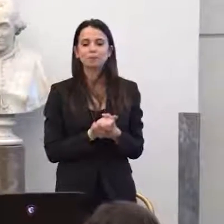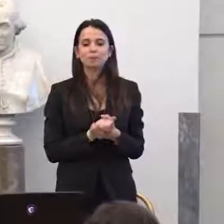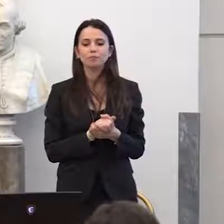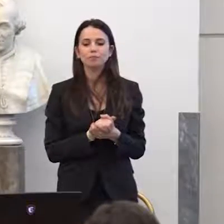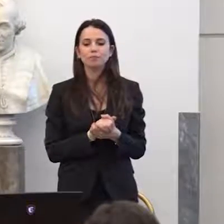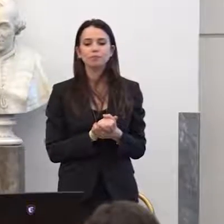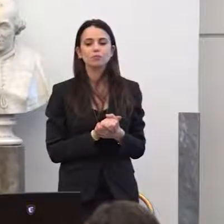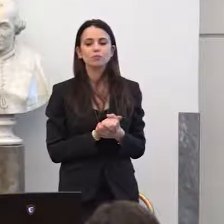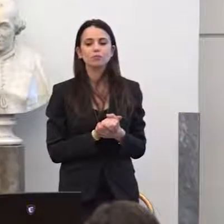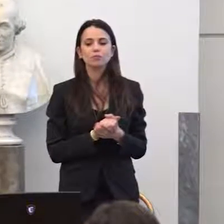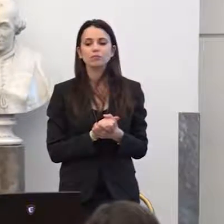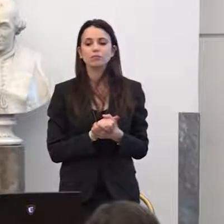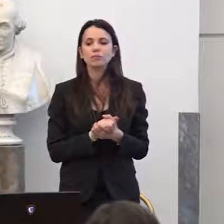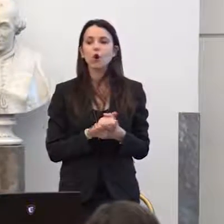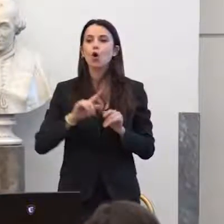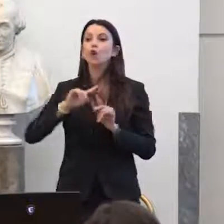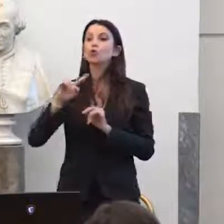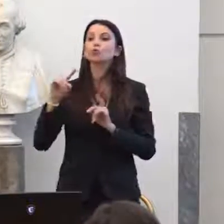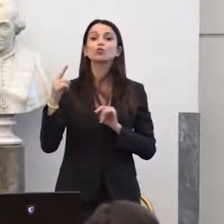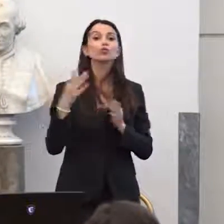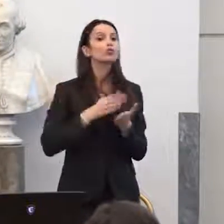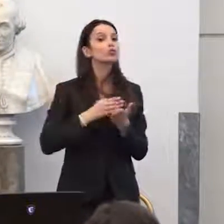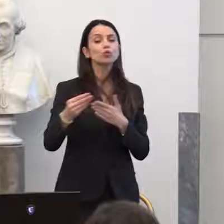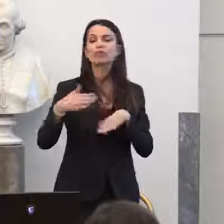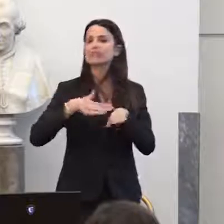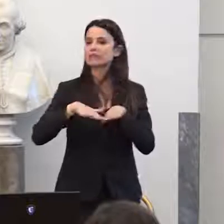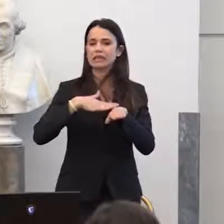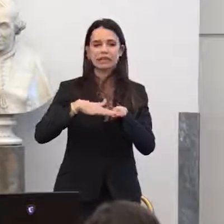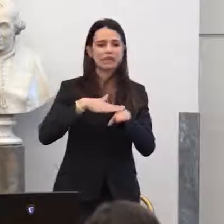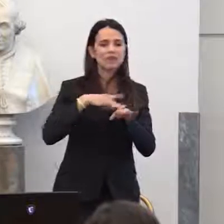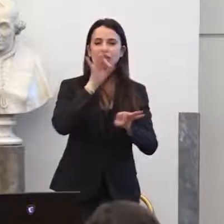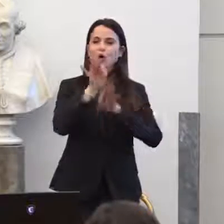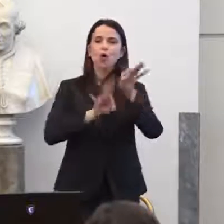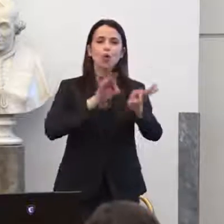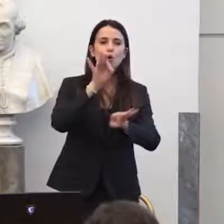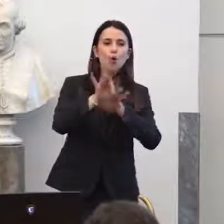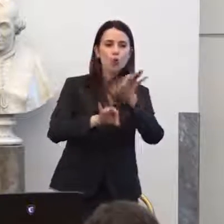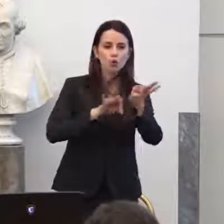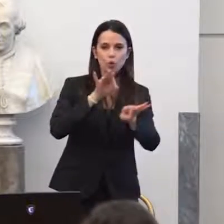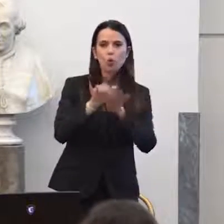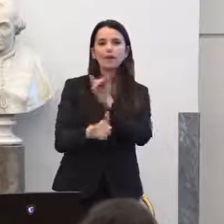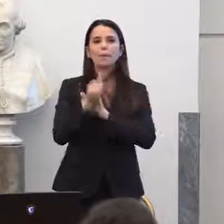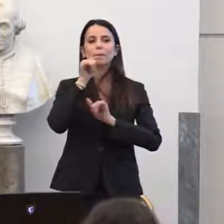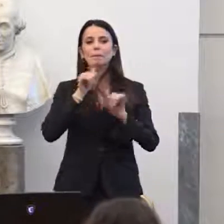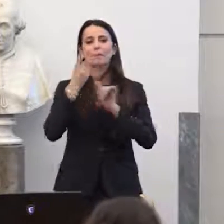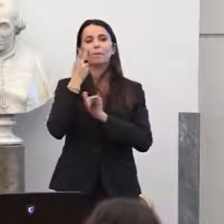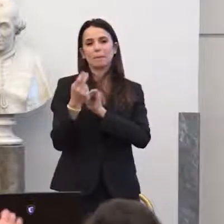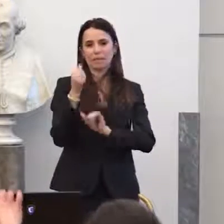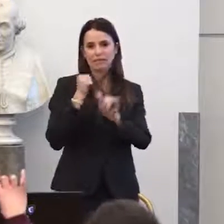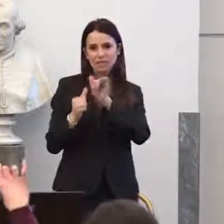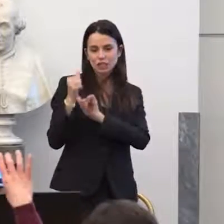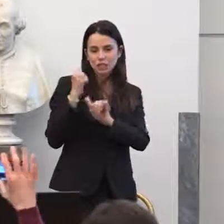tutti i servizi per la prevenzione, le cure palliative, la riabilitazione e via dicendo